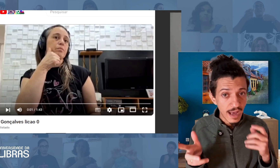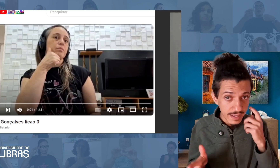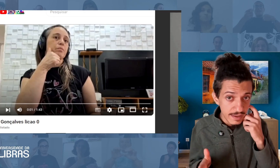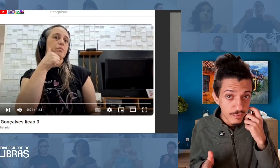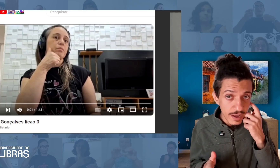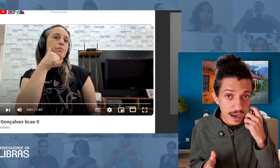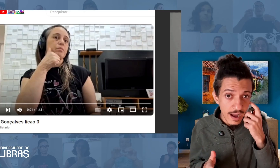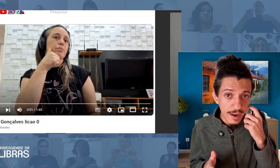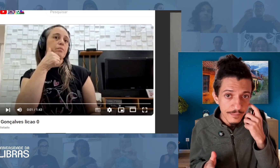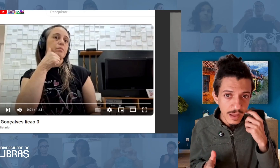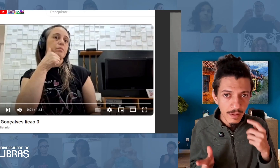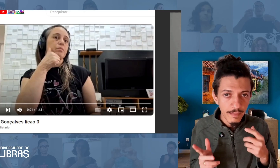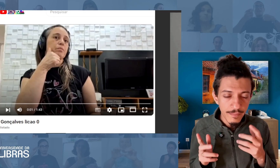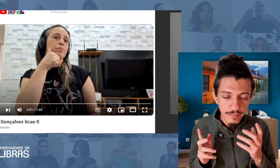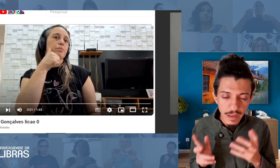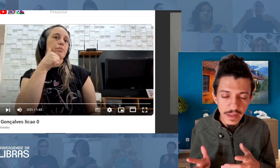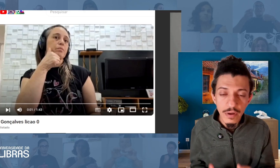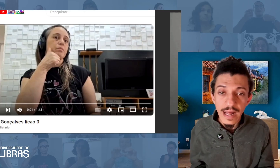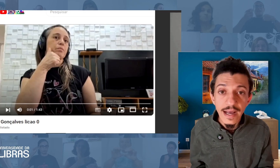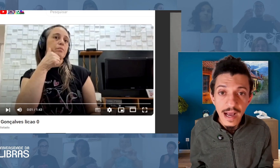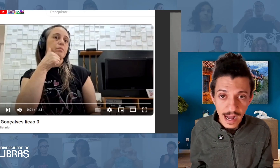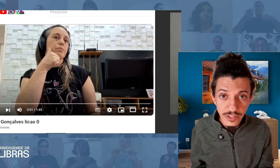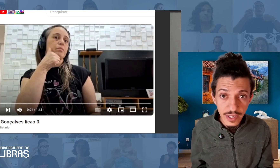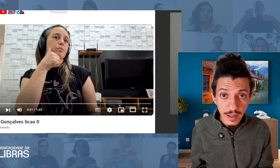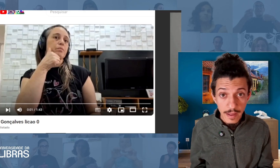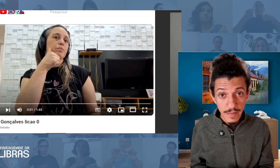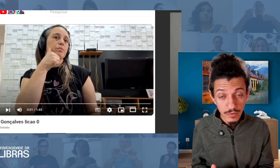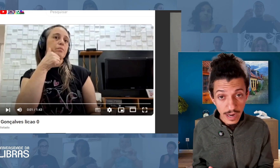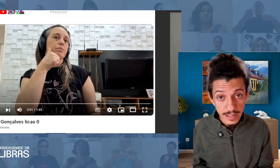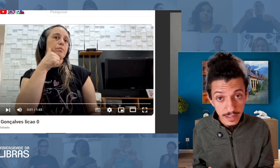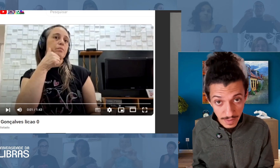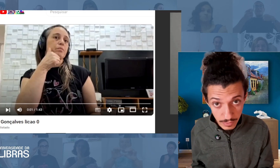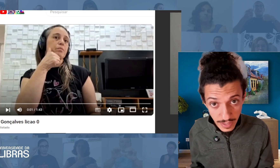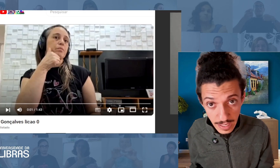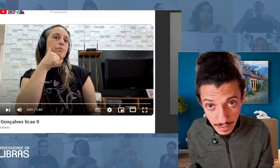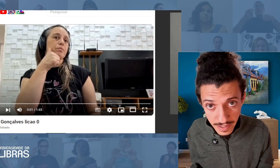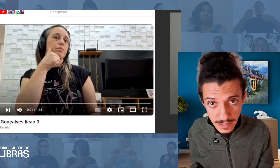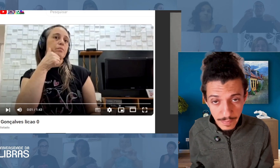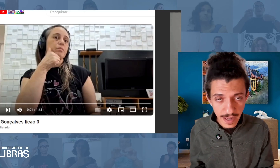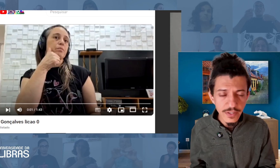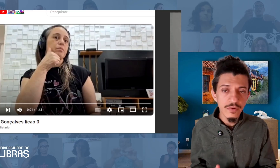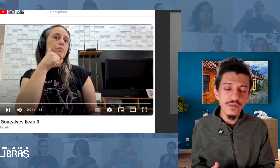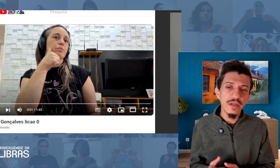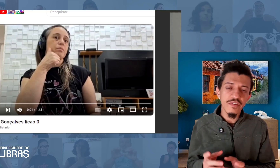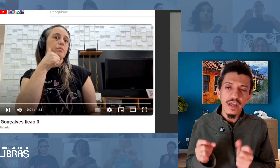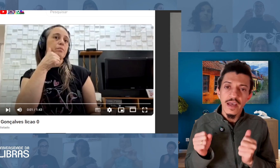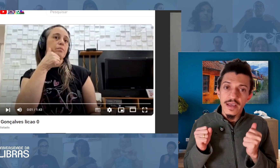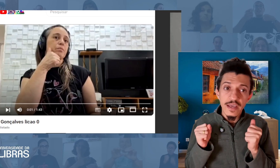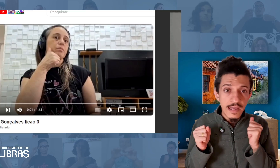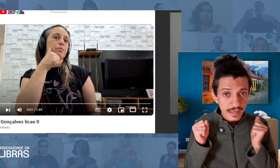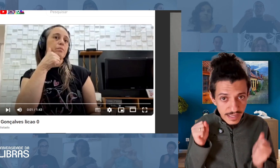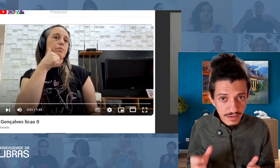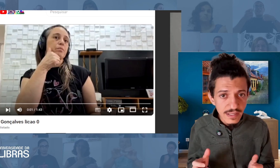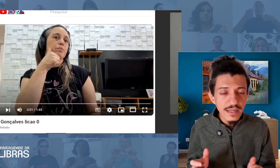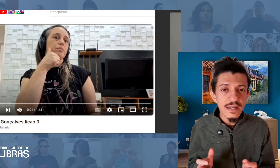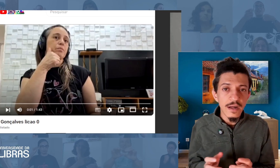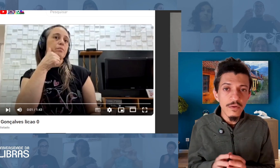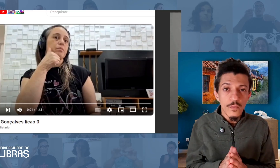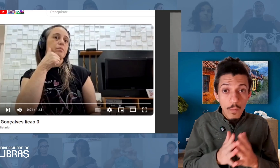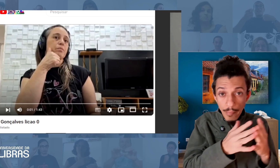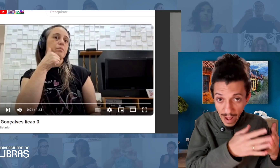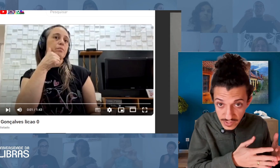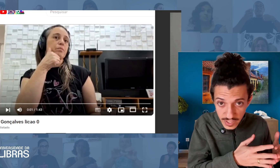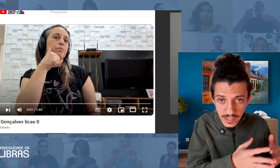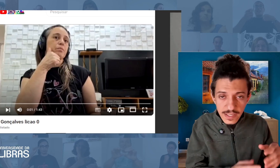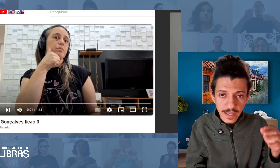que aqui foi a minha mentorada Kátia, mentorada da mentoria Libras na Prática, inclusive, que estava sinalizando